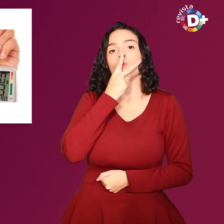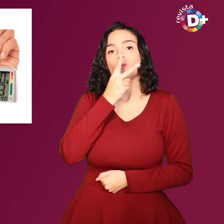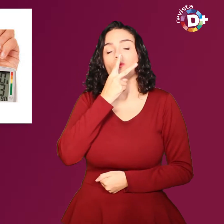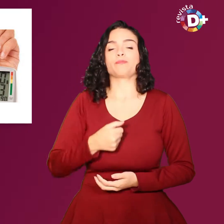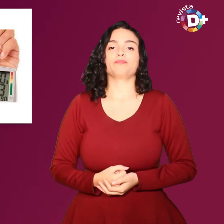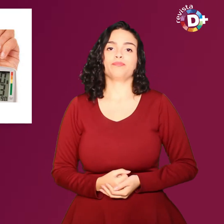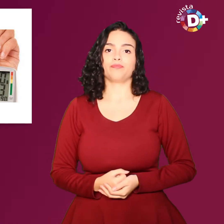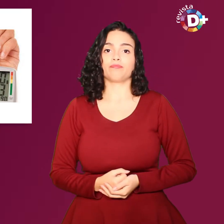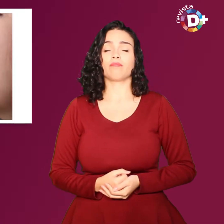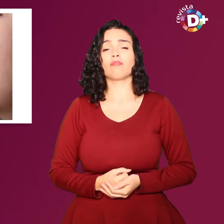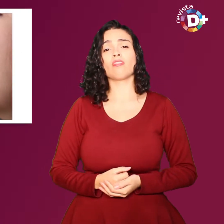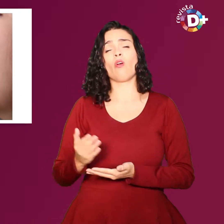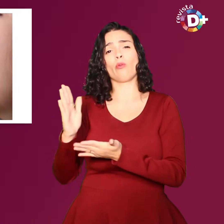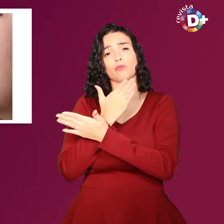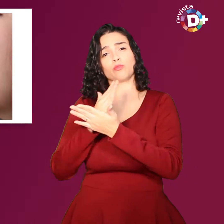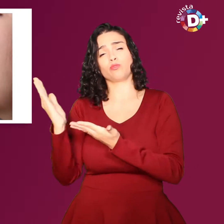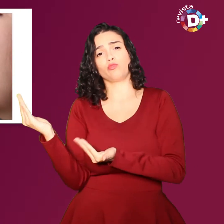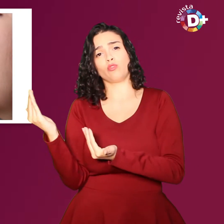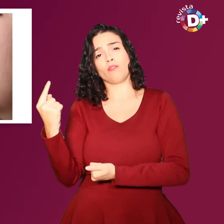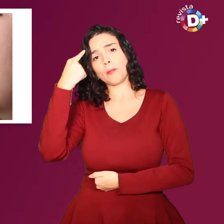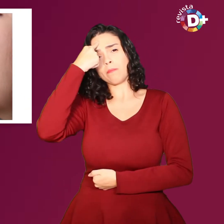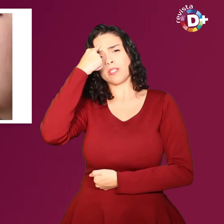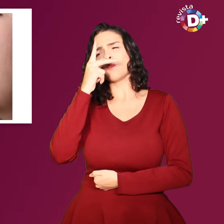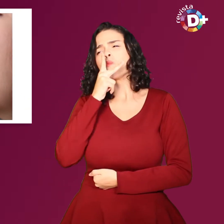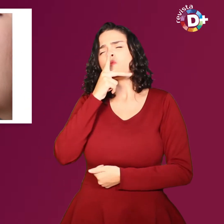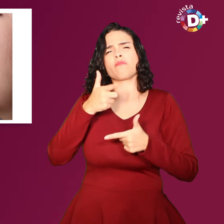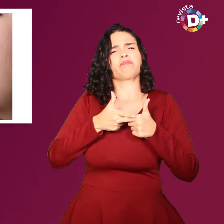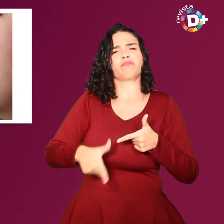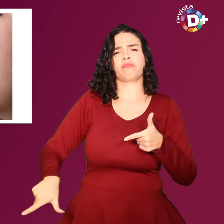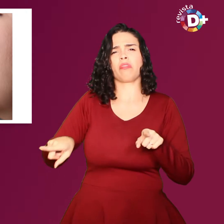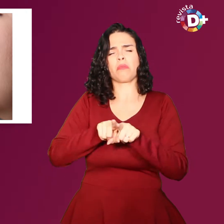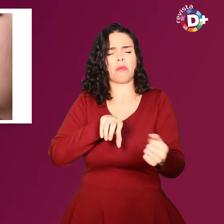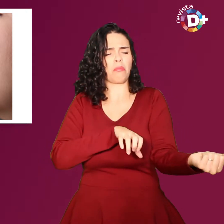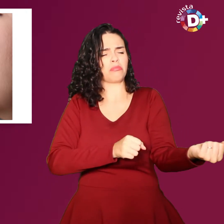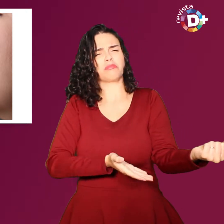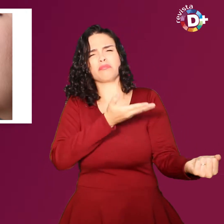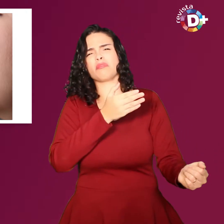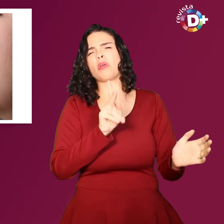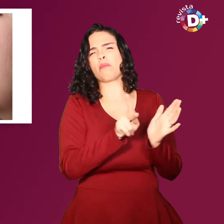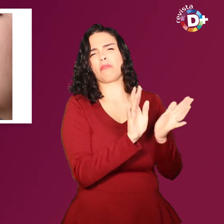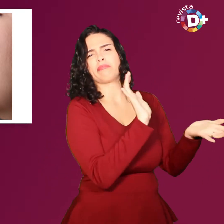podem fumar e que o efeito virá anos mais tarde, assim como pensam que pressão alta é coisa de velho.